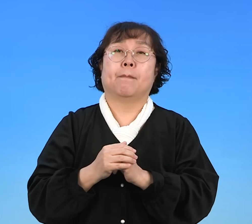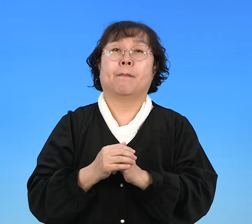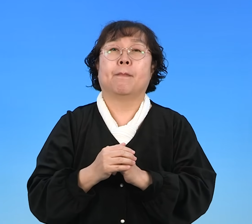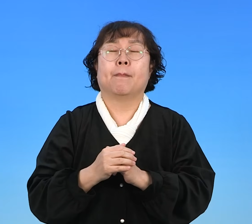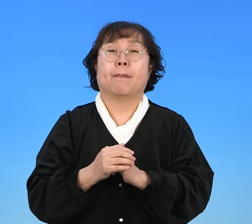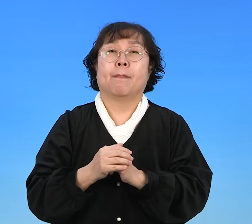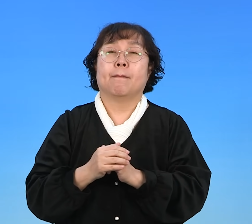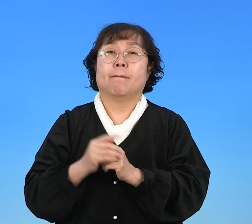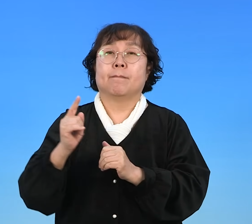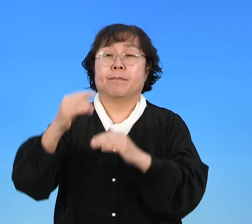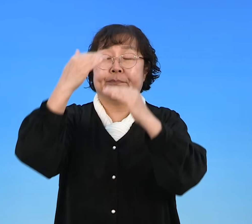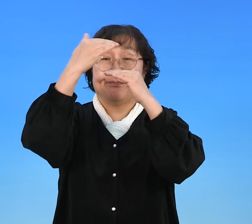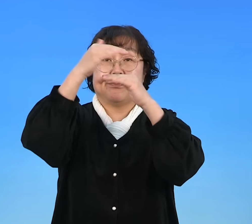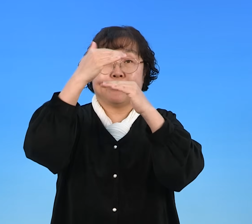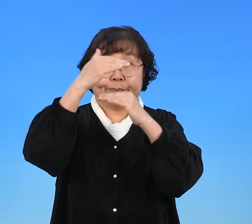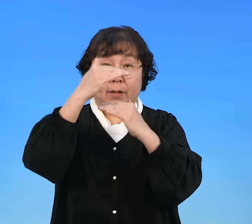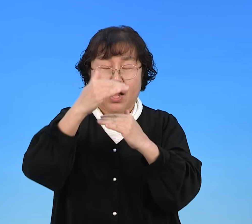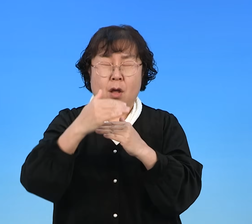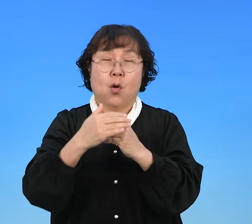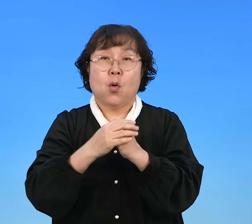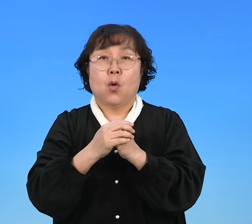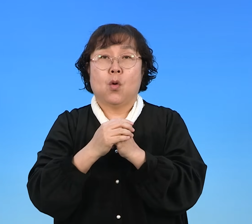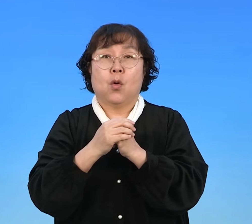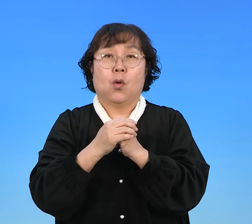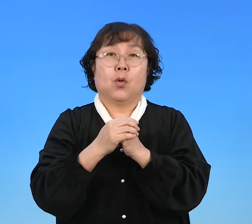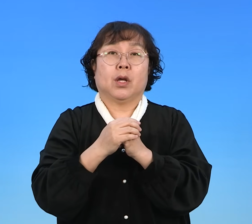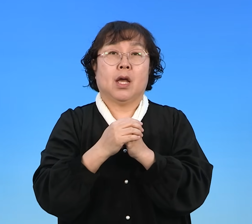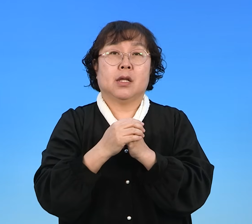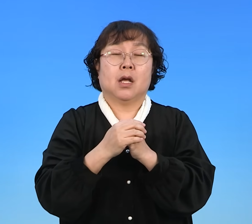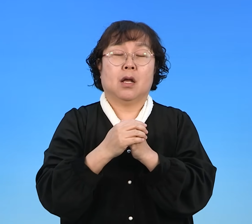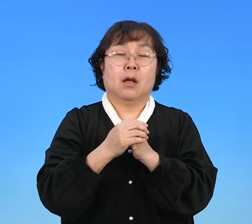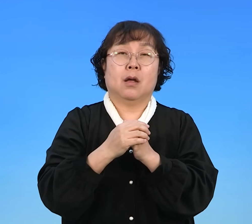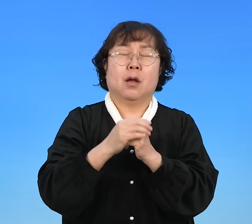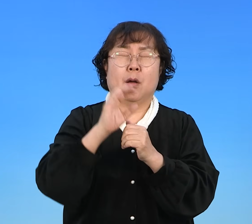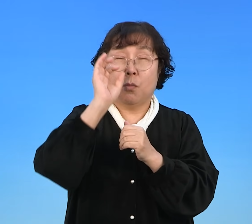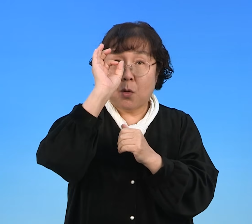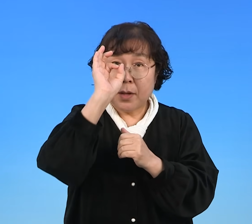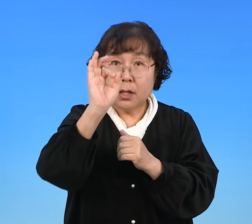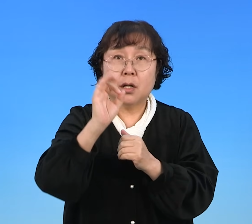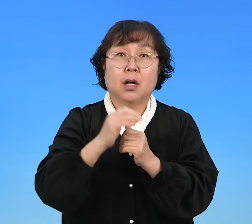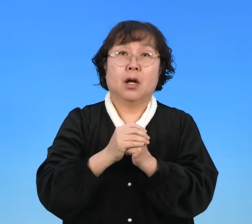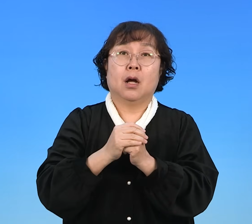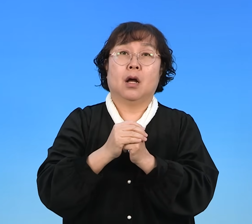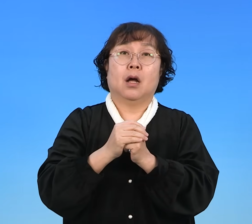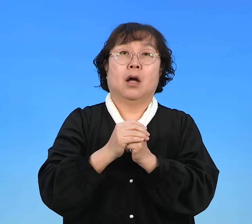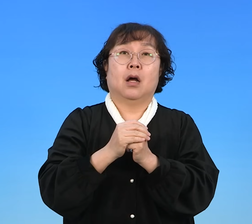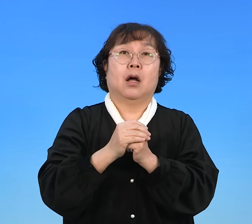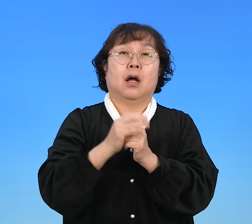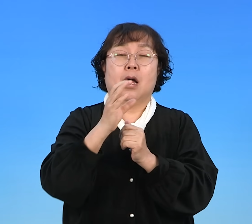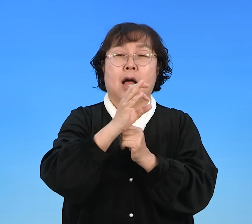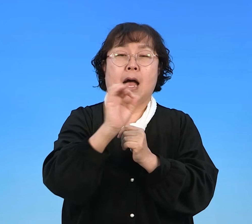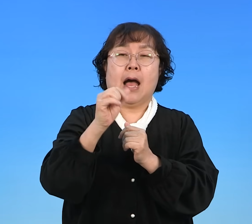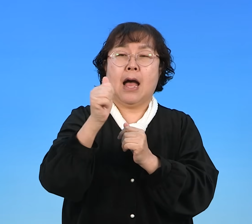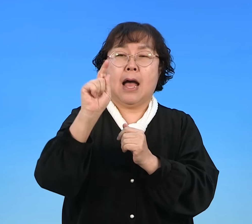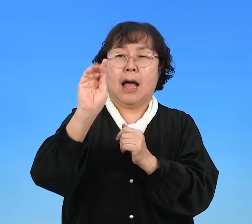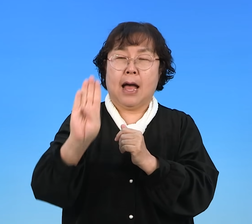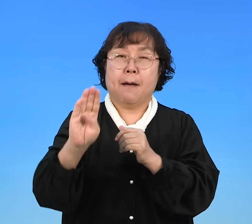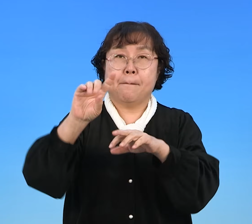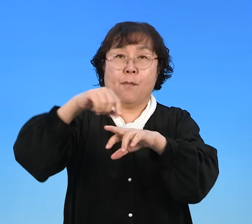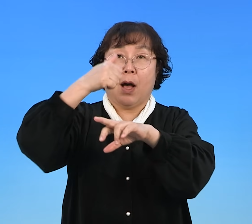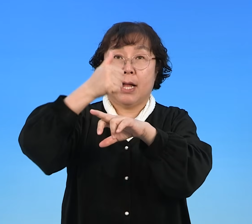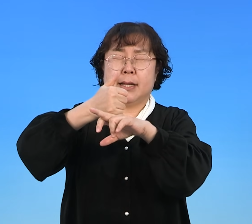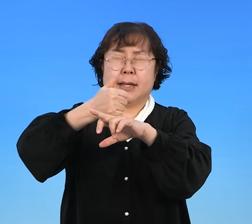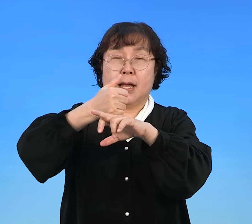그런데 그 내용을 다루고 있는 열왕기상 18장 41절에 보면은 엘리야가 아합왕에게 이상한 소리를